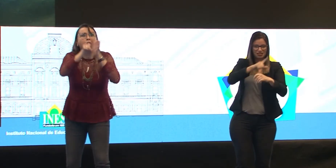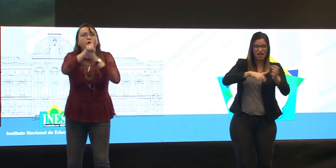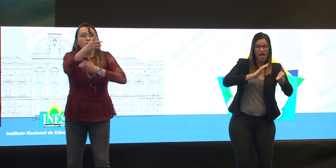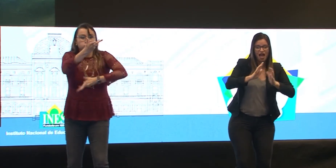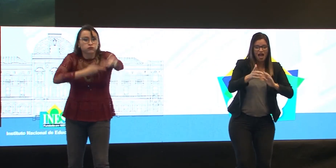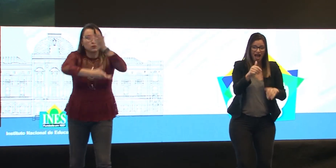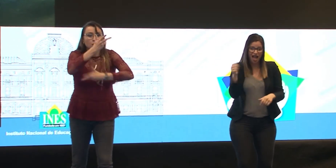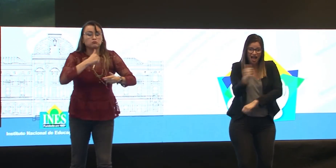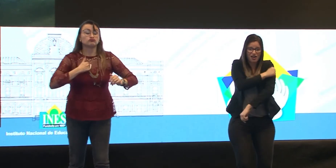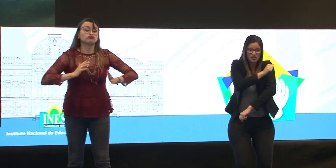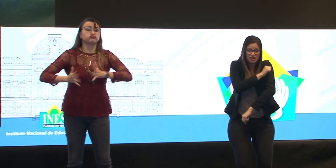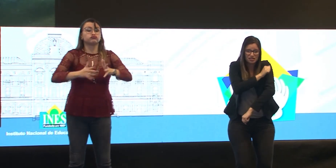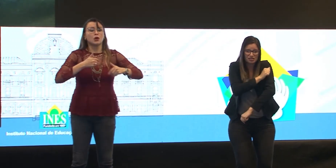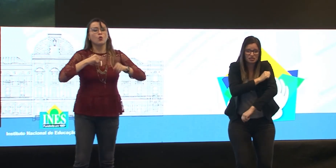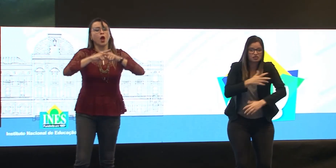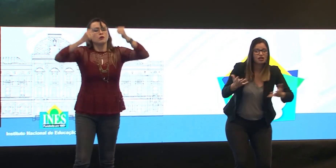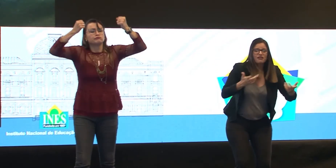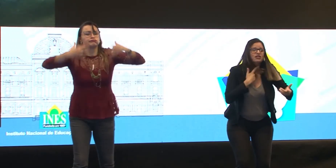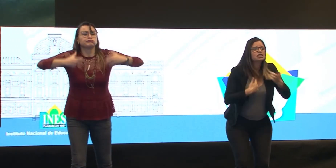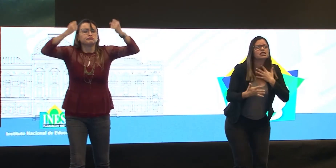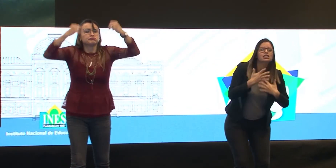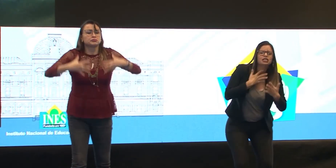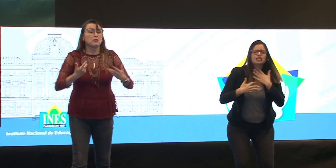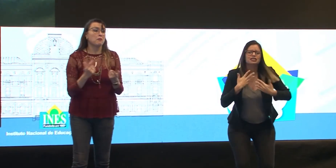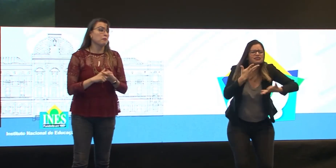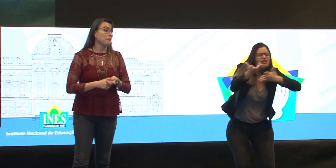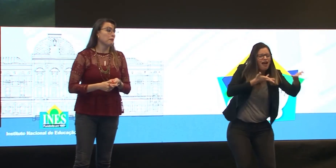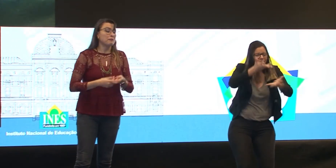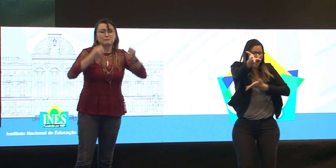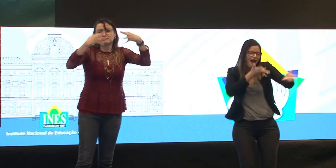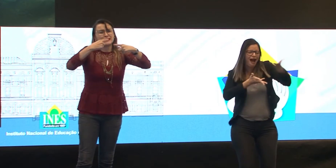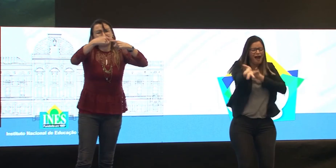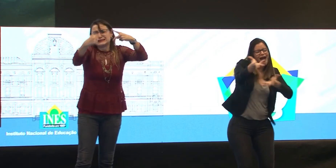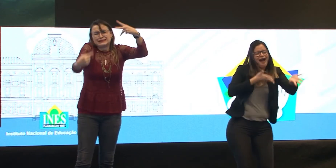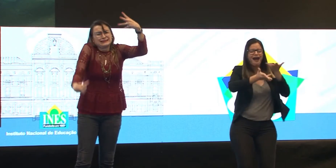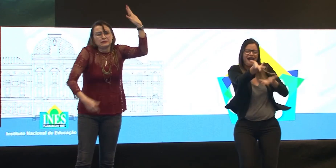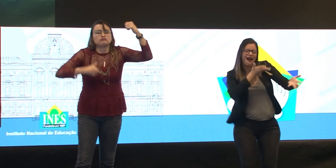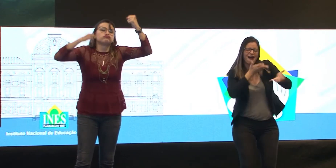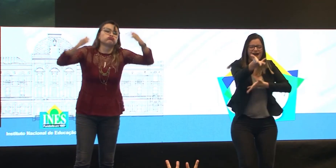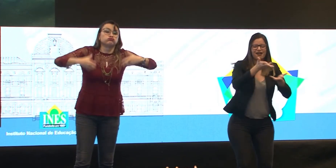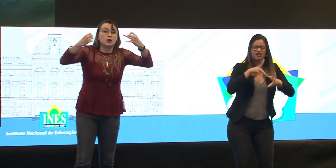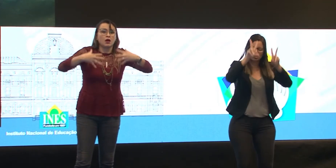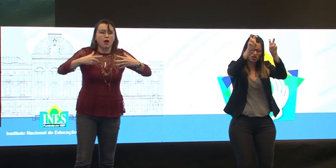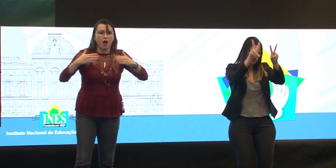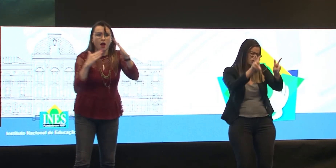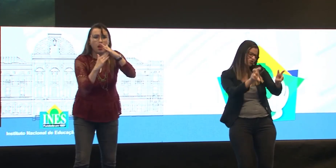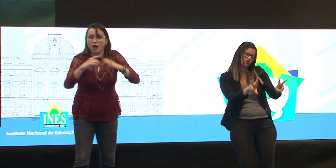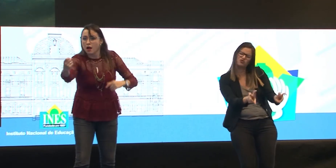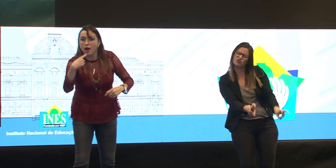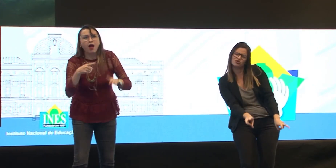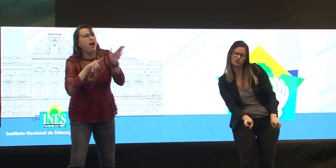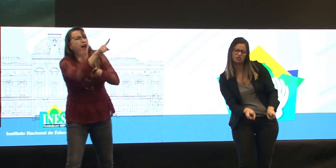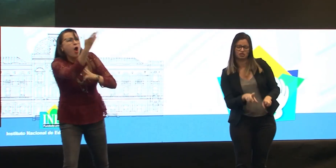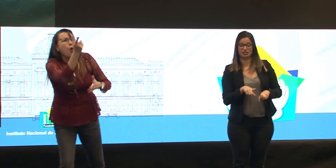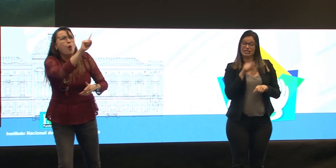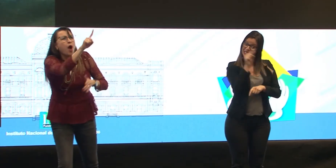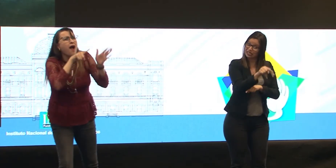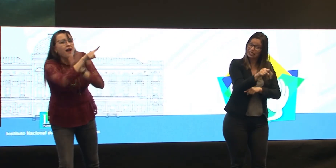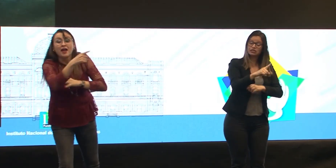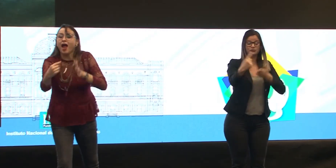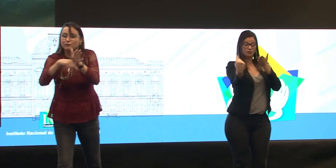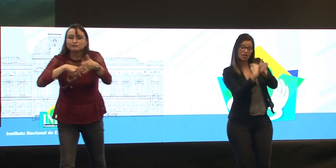que acontecem, onde os alunos podem fazer questionamentos àqueles professores que estão passando conteúdos nessa